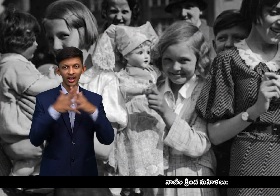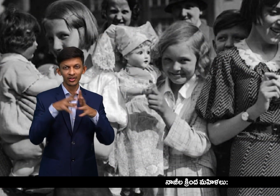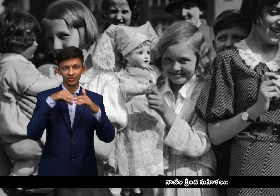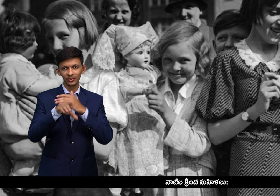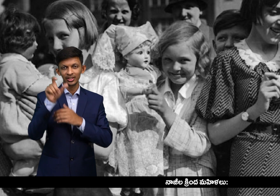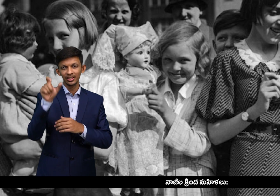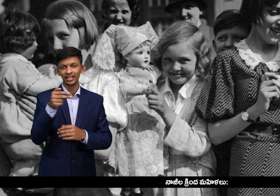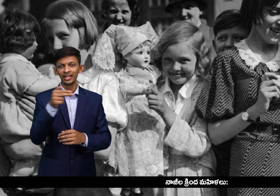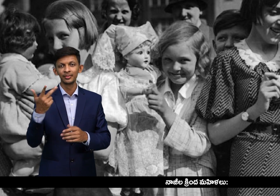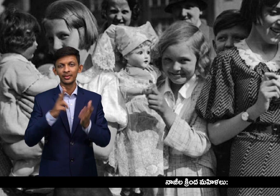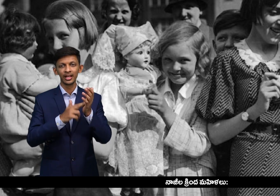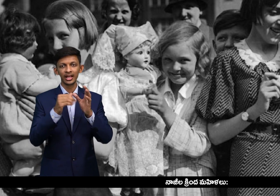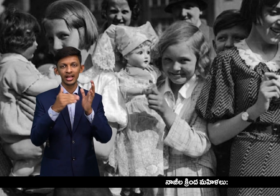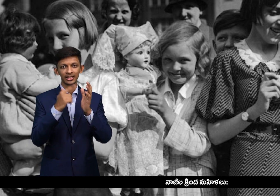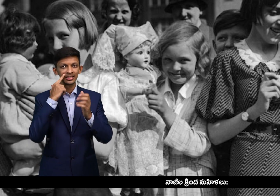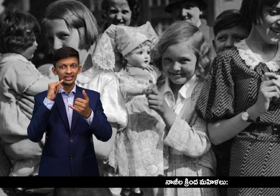నాజీల క్రింద మహిళలు.